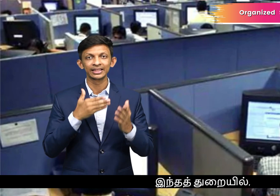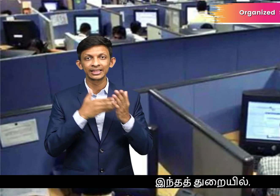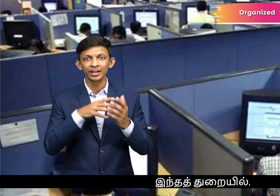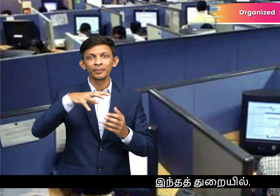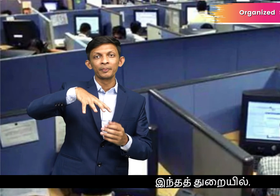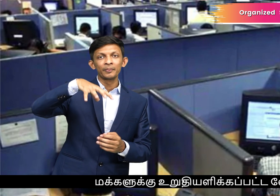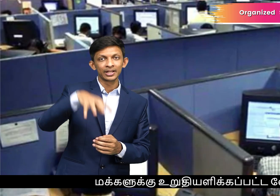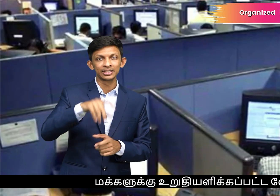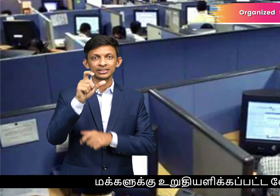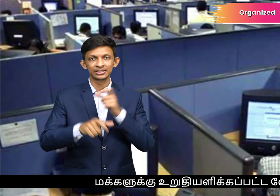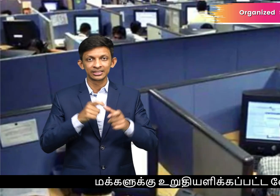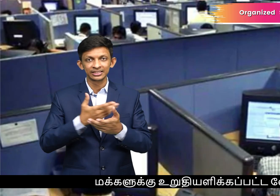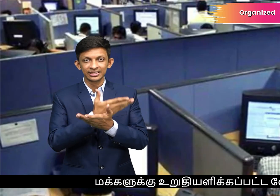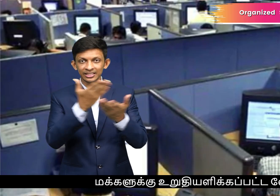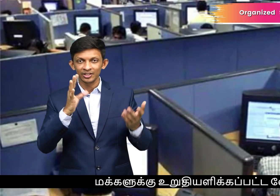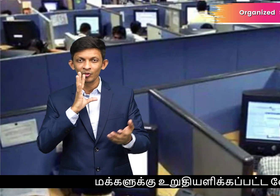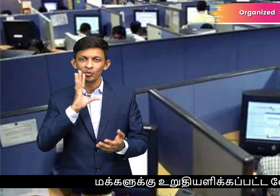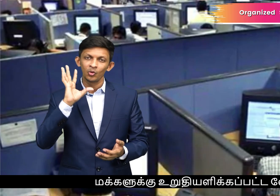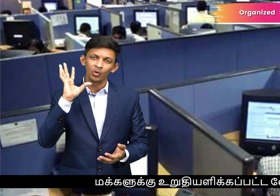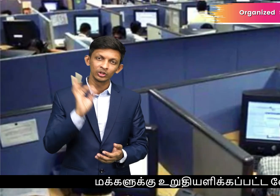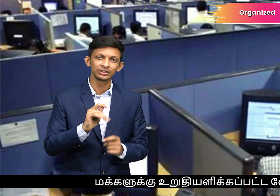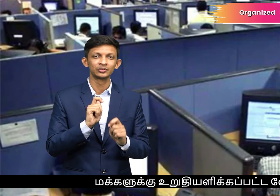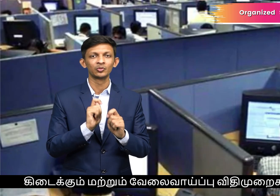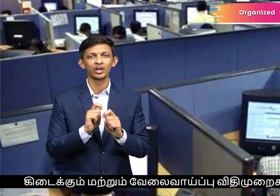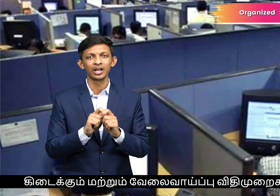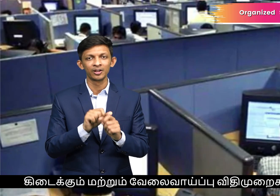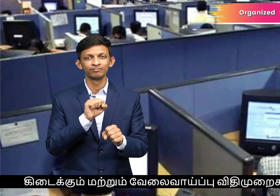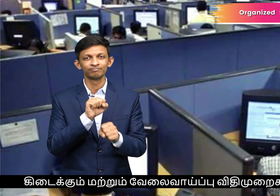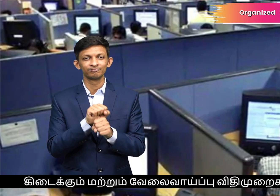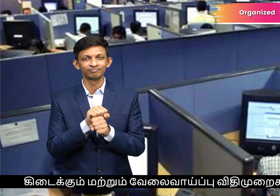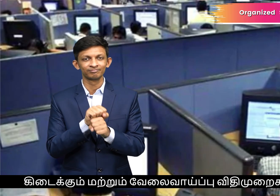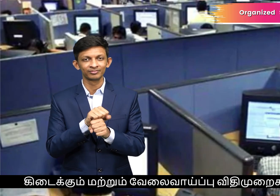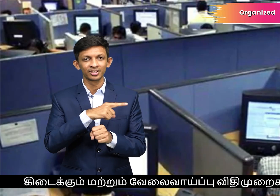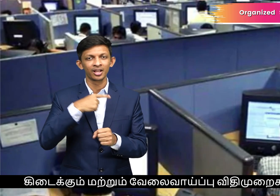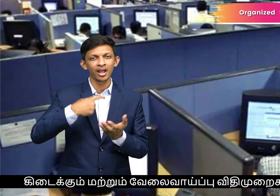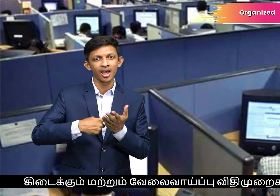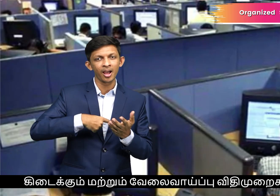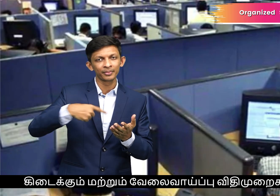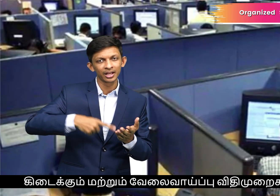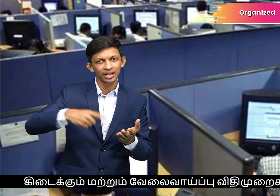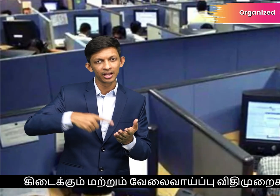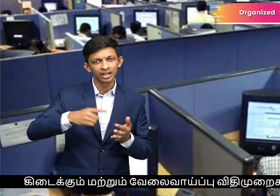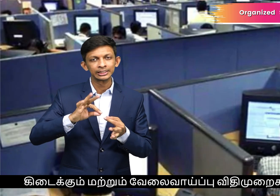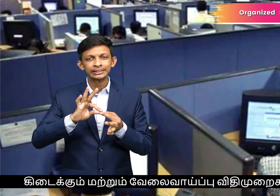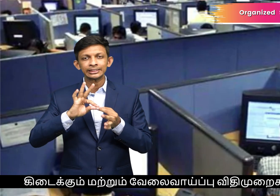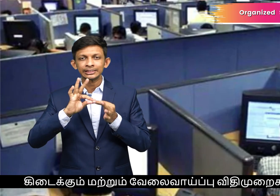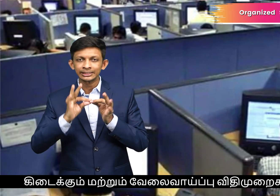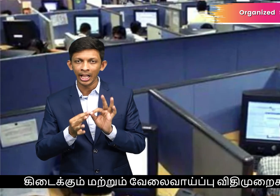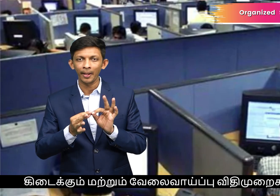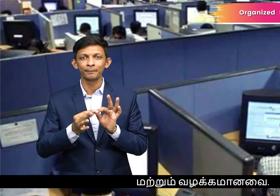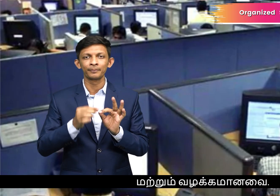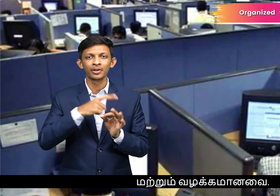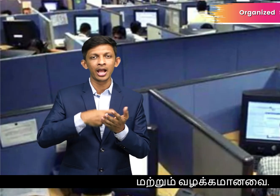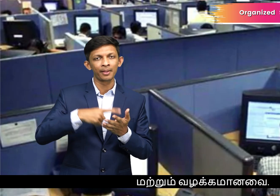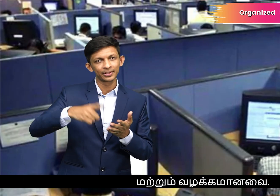இந்த துறையில் மக்களுக்கு உறுதியளிக்கப்பட்ட வேலை கிடைக்கும் மற்றும் வேலைவாய்ப்பு விதிமுறைகள்